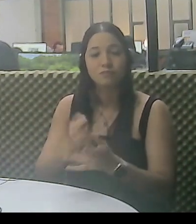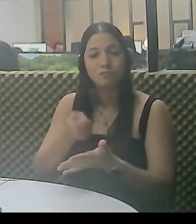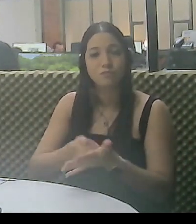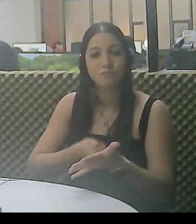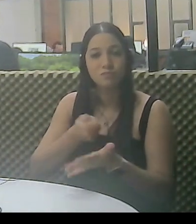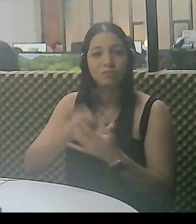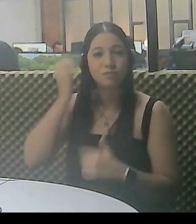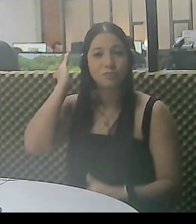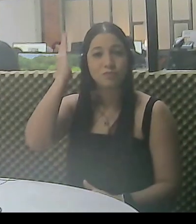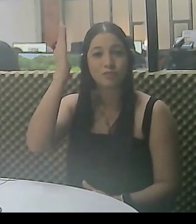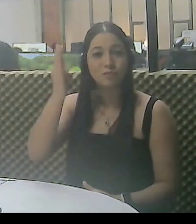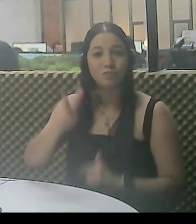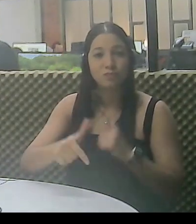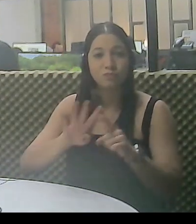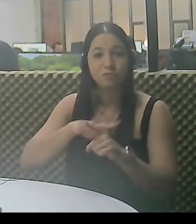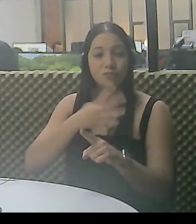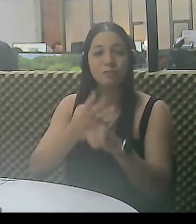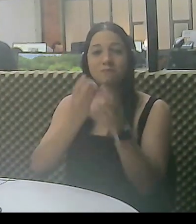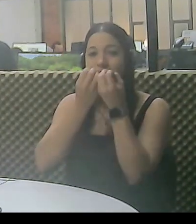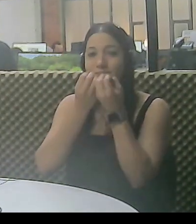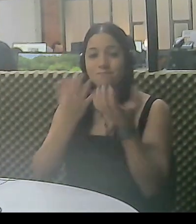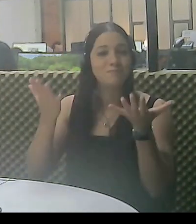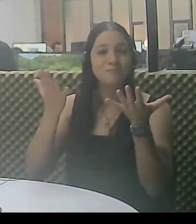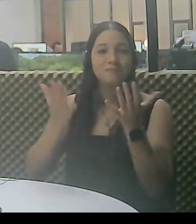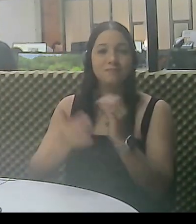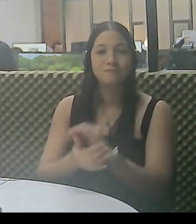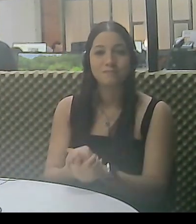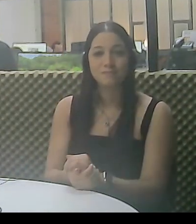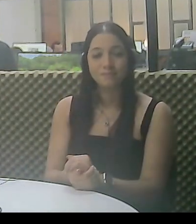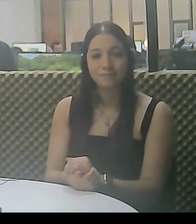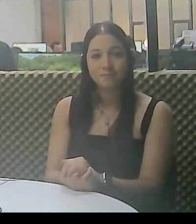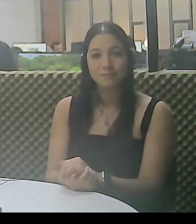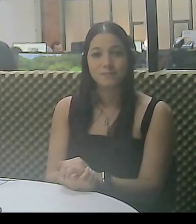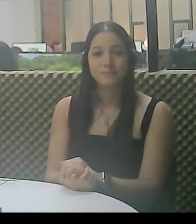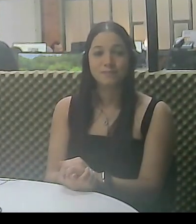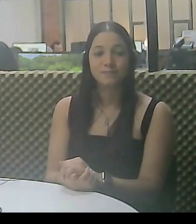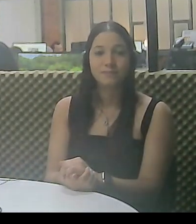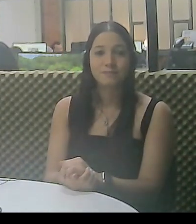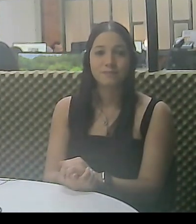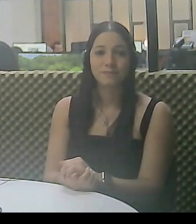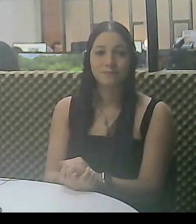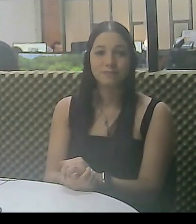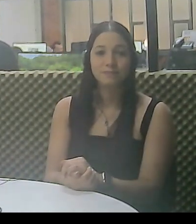sem parar para fazer mais, fazendo muito bem.